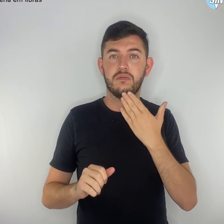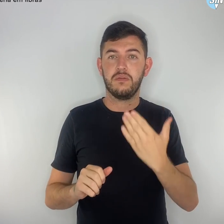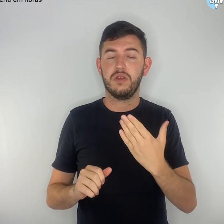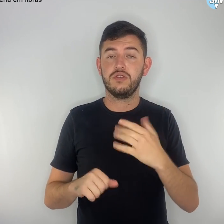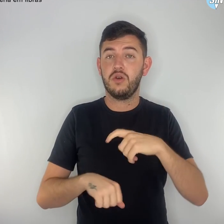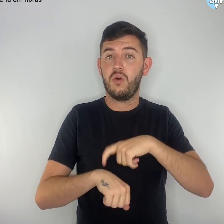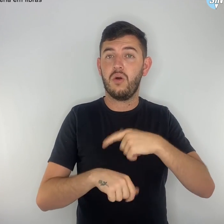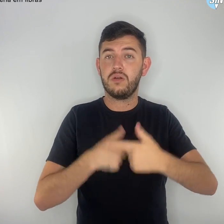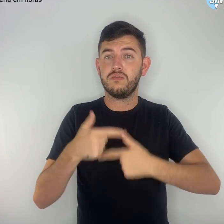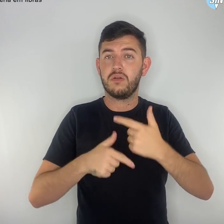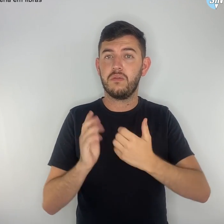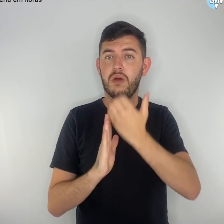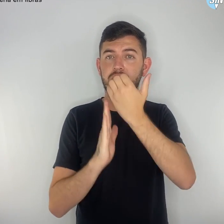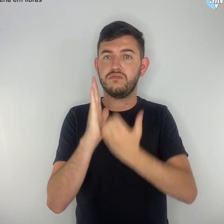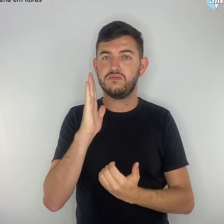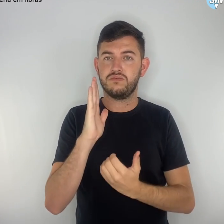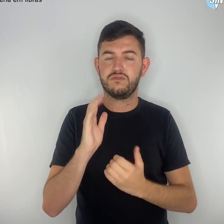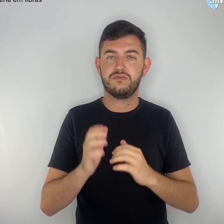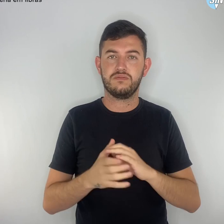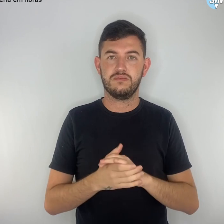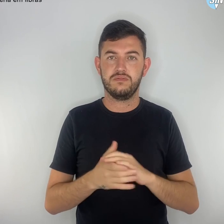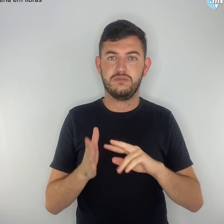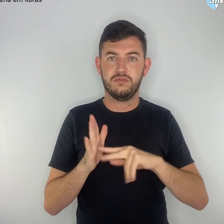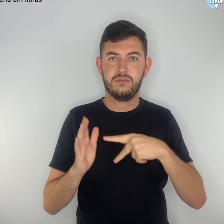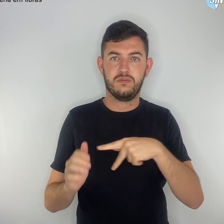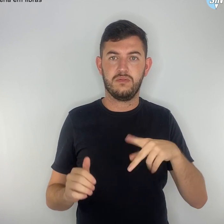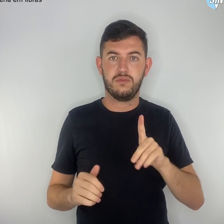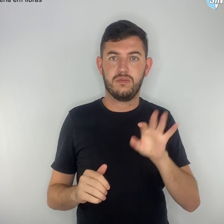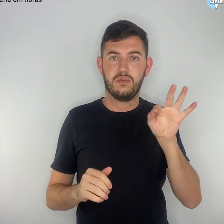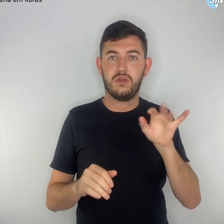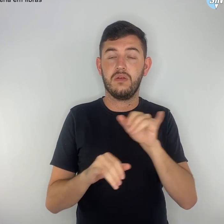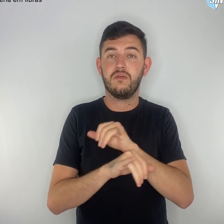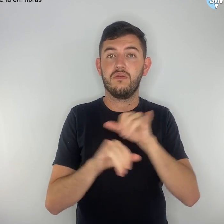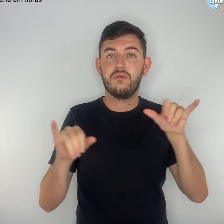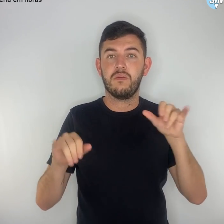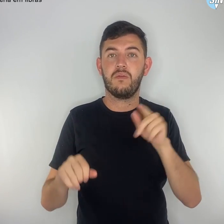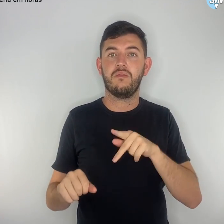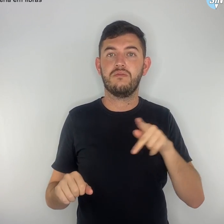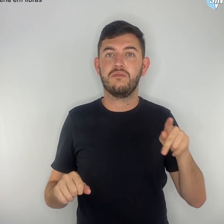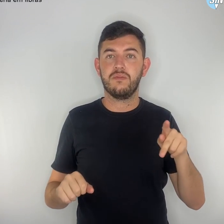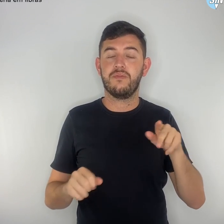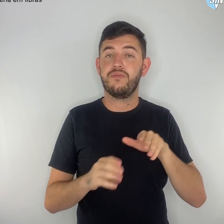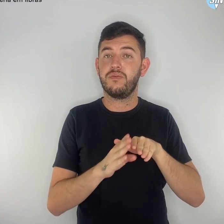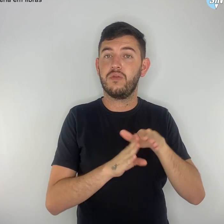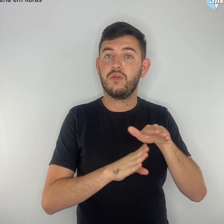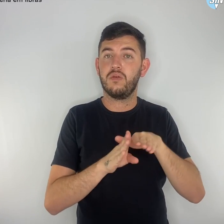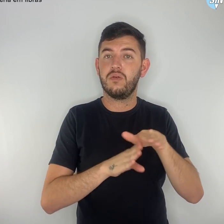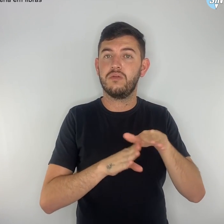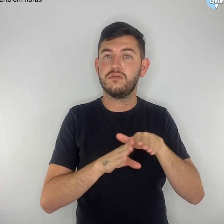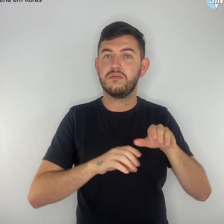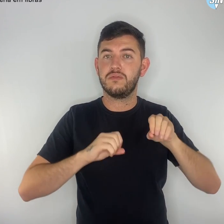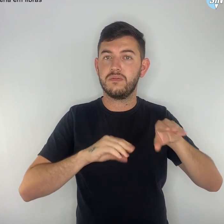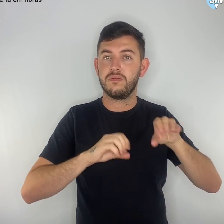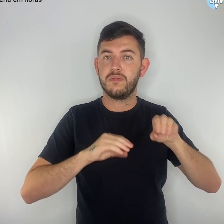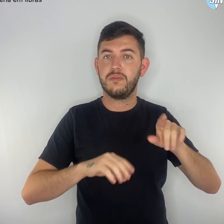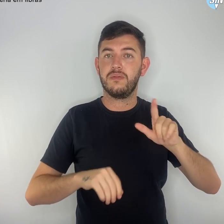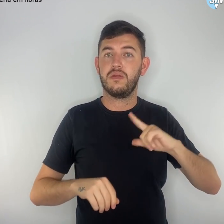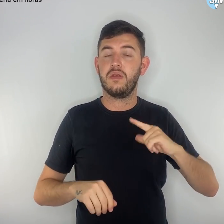Simpro informa que professores e orientadores educacionais com filho ou dependente com